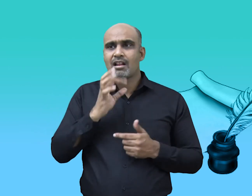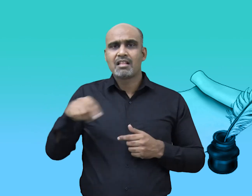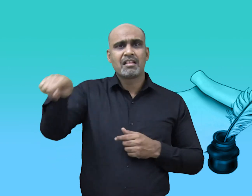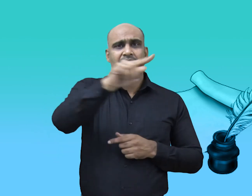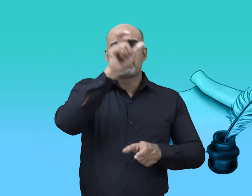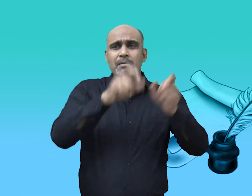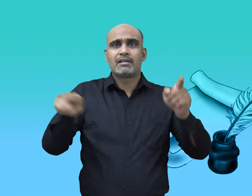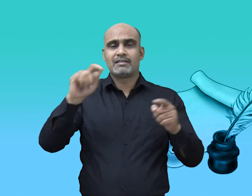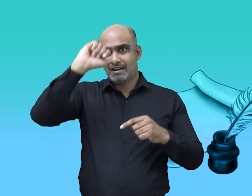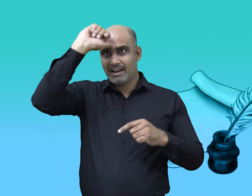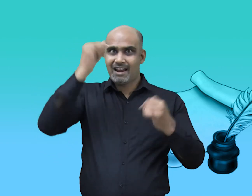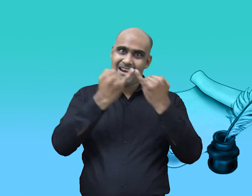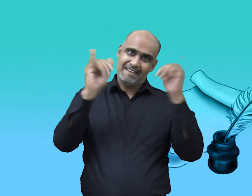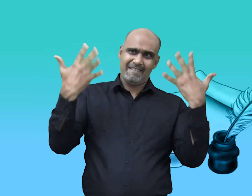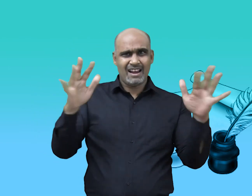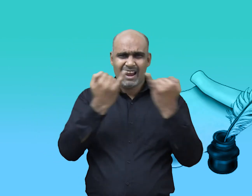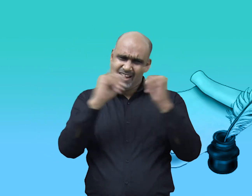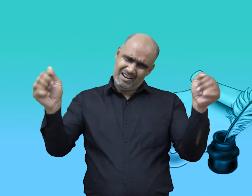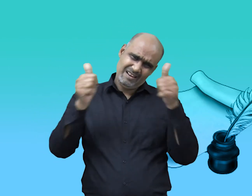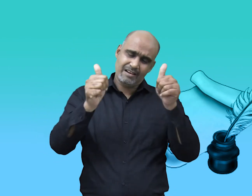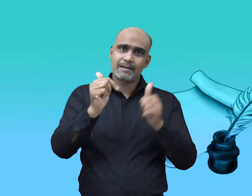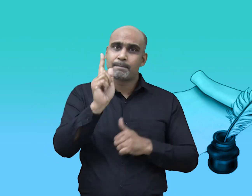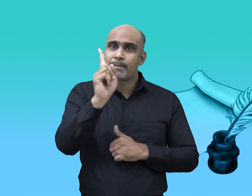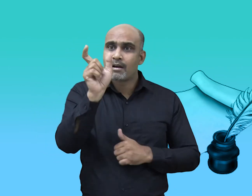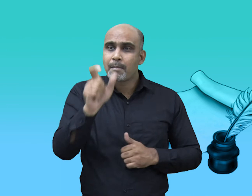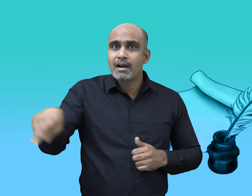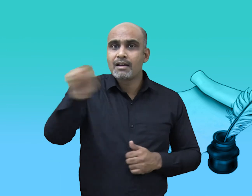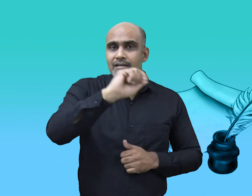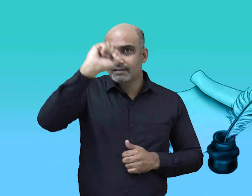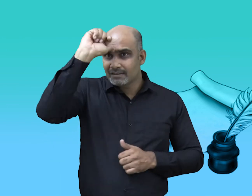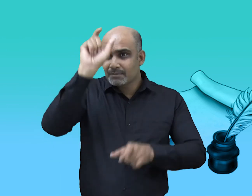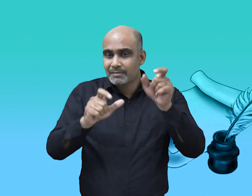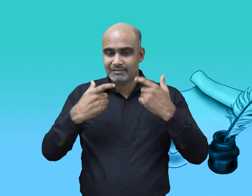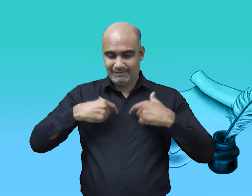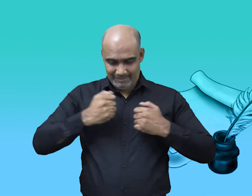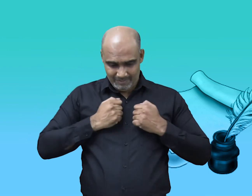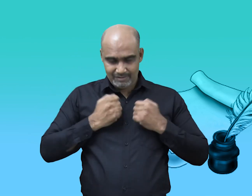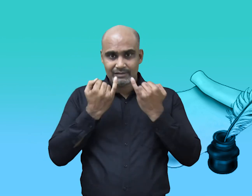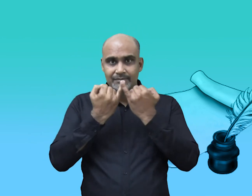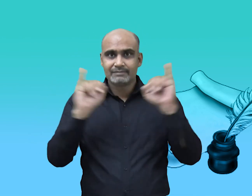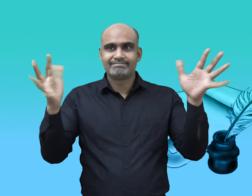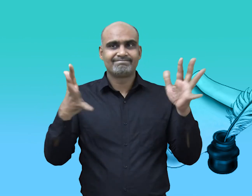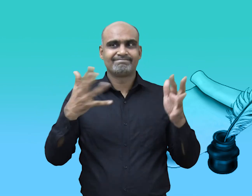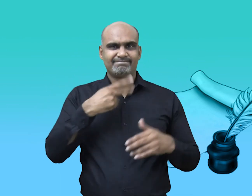हैं कि हमारा देश आज़ाद तो हो गया, परंतु अब तक हमें सांस्कृतिक मुक्ति नहीं मिली